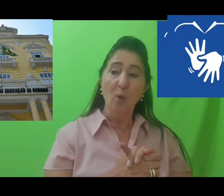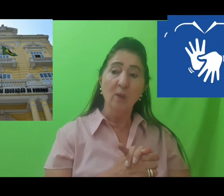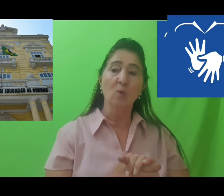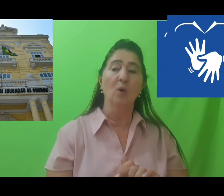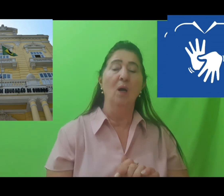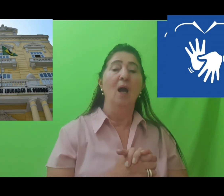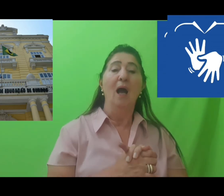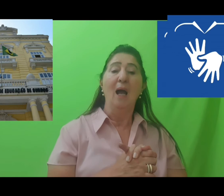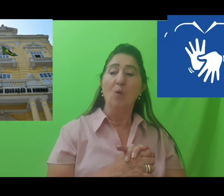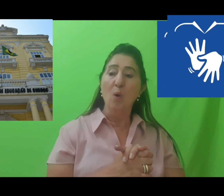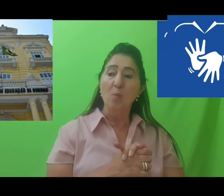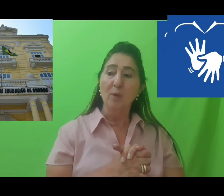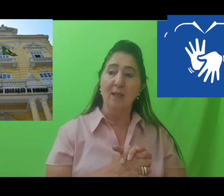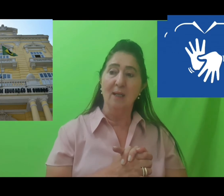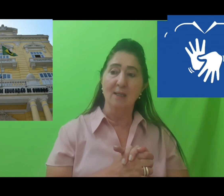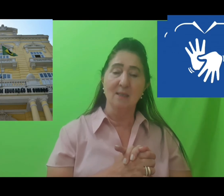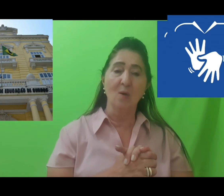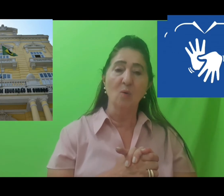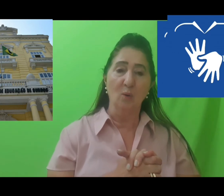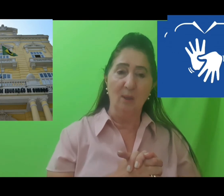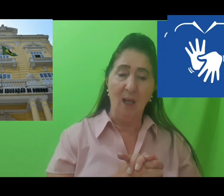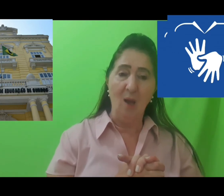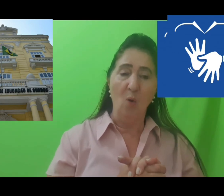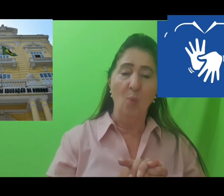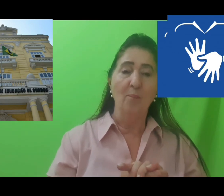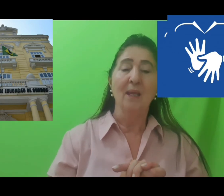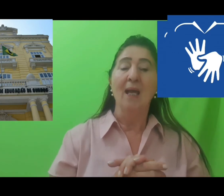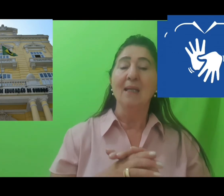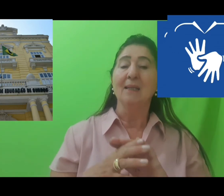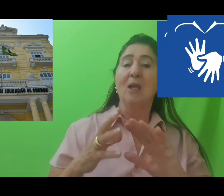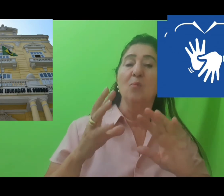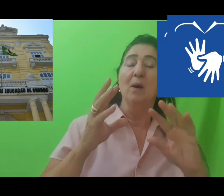1998, a comunicação total tem uma